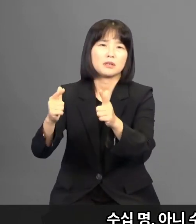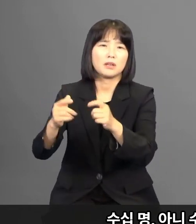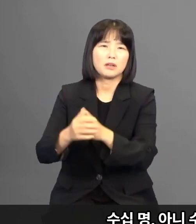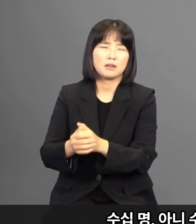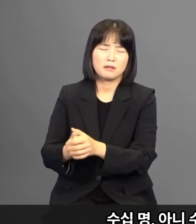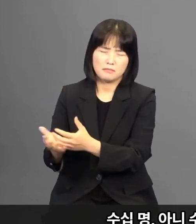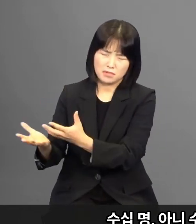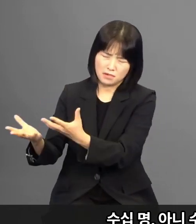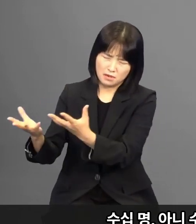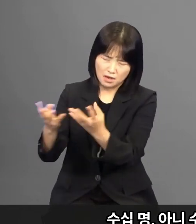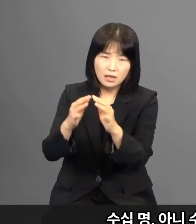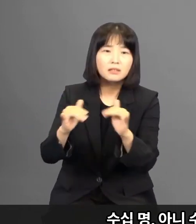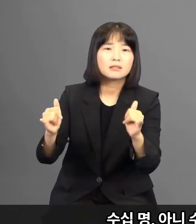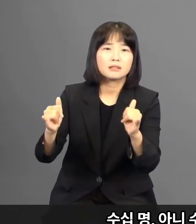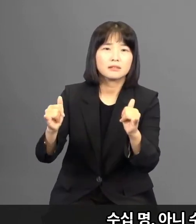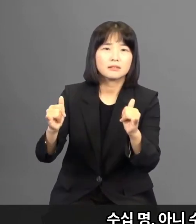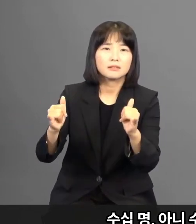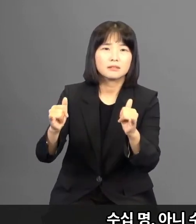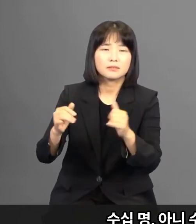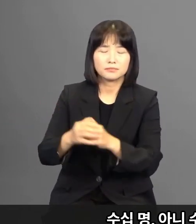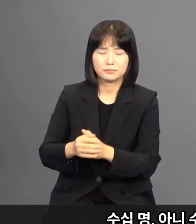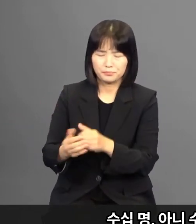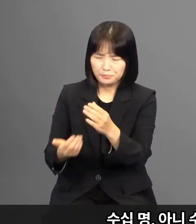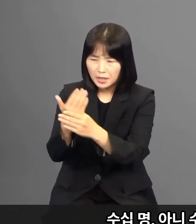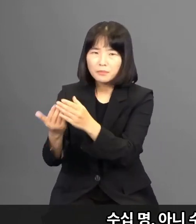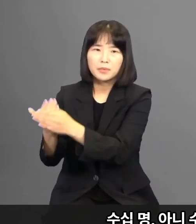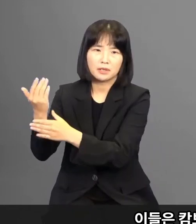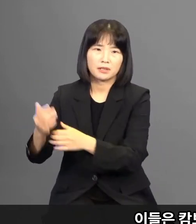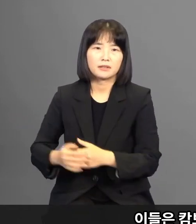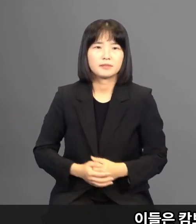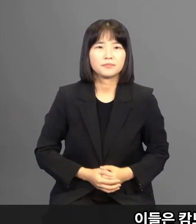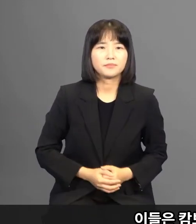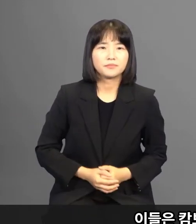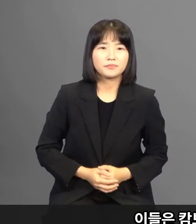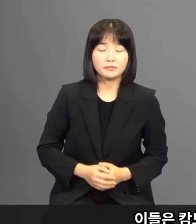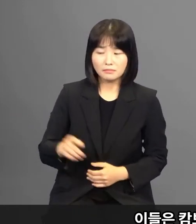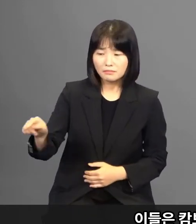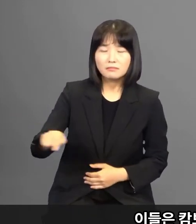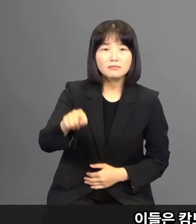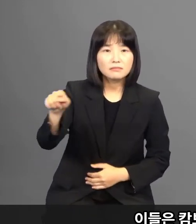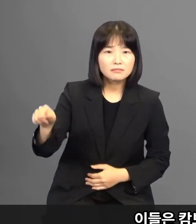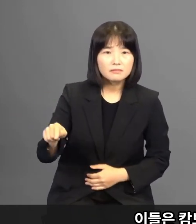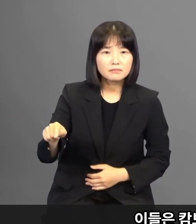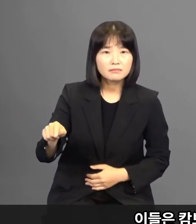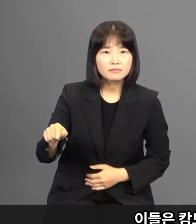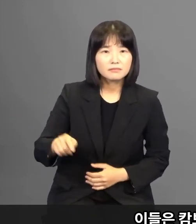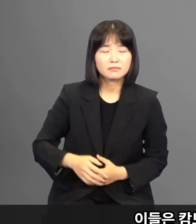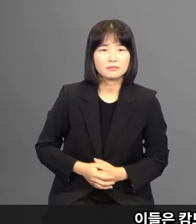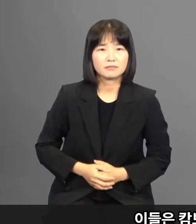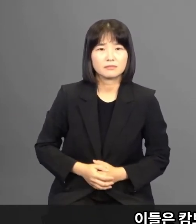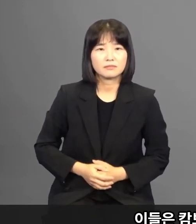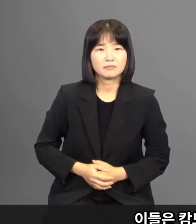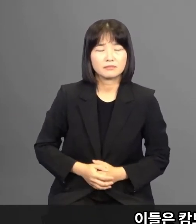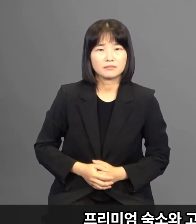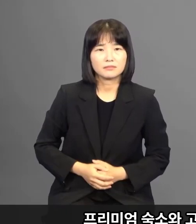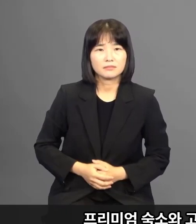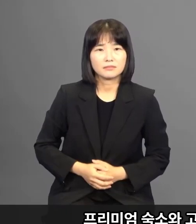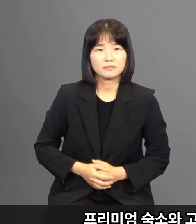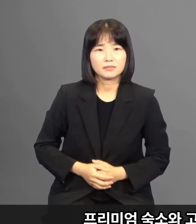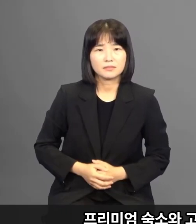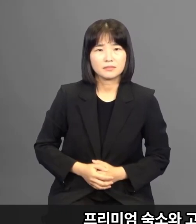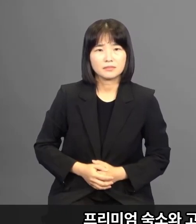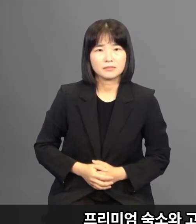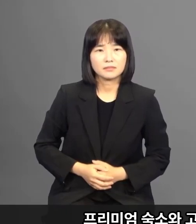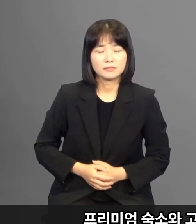아니 수백 명에게 벌어진 일입니다. 이들은 캄보디아에 있는 사람들이